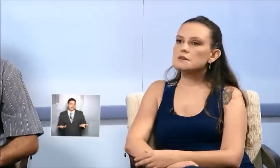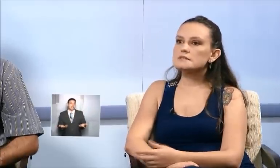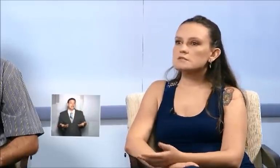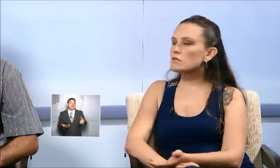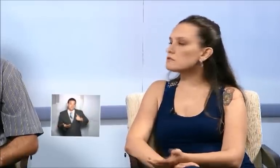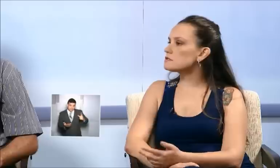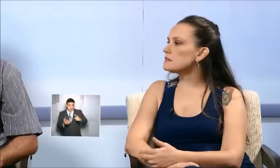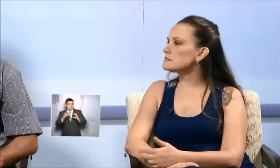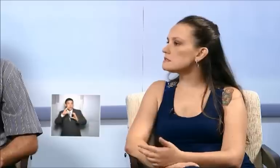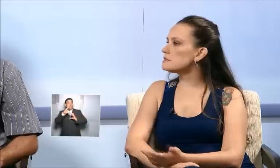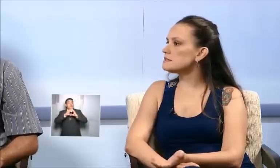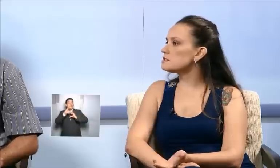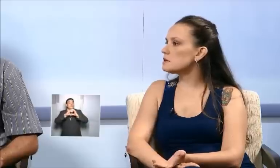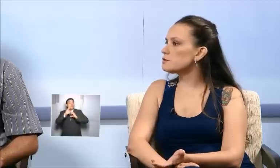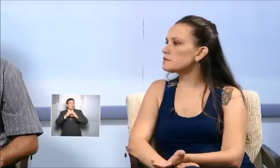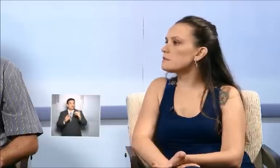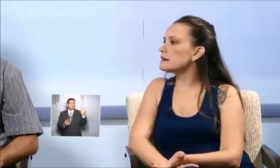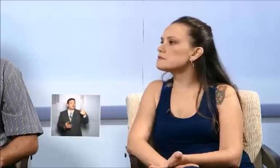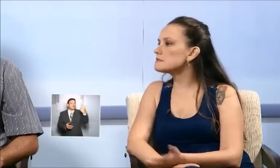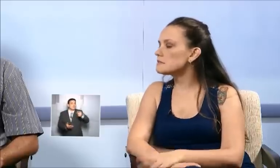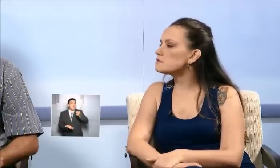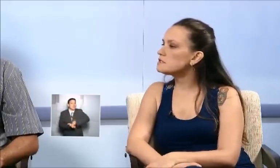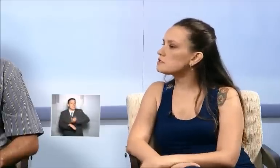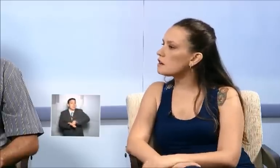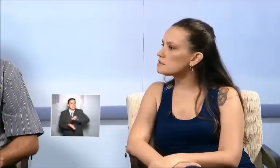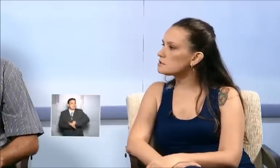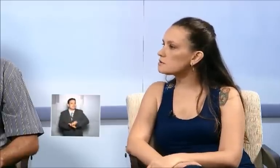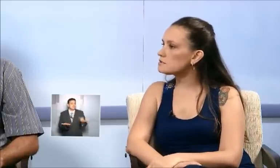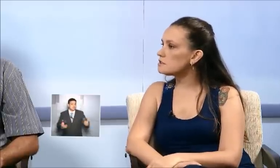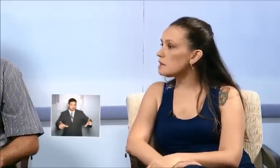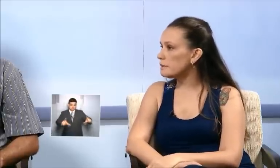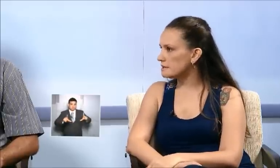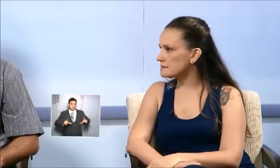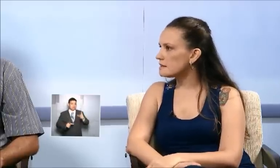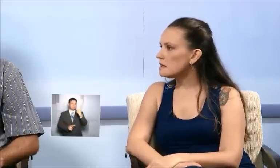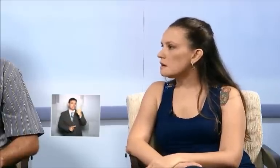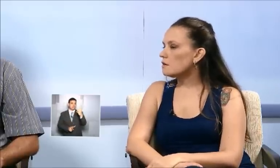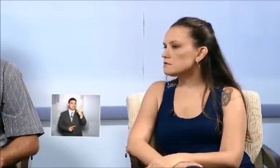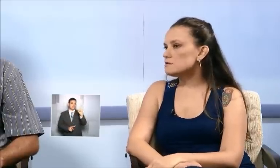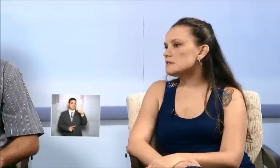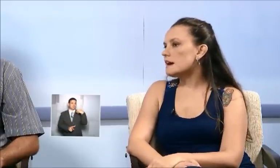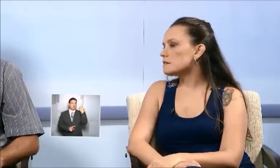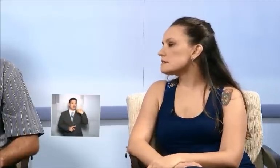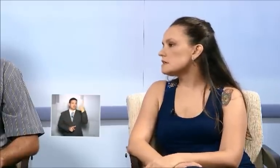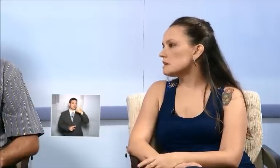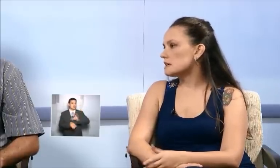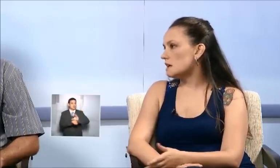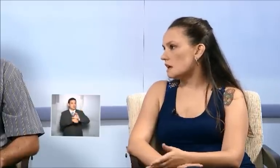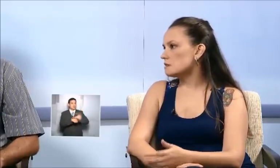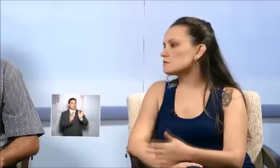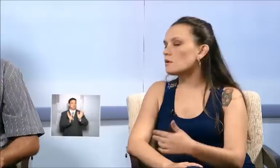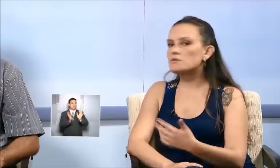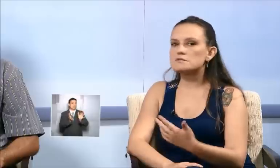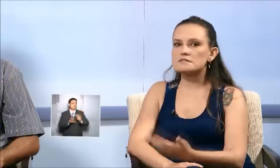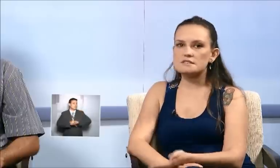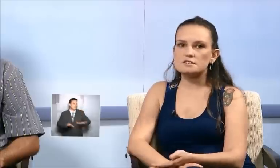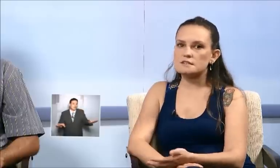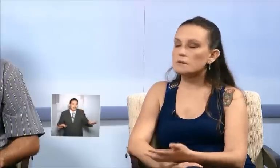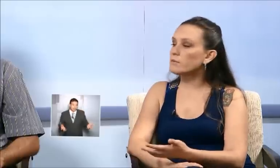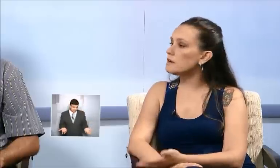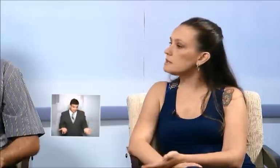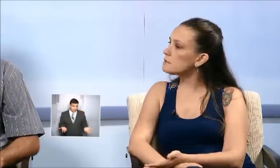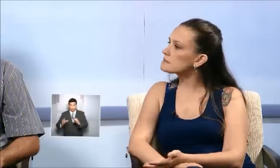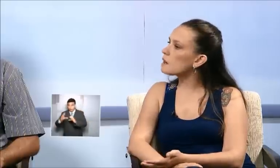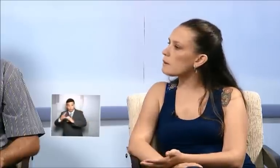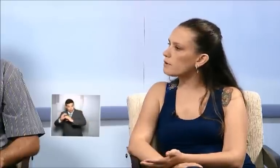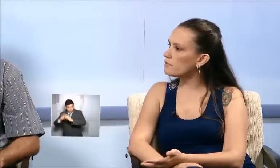Então esses concursos eles não exigem muito mais do que 120 horas de cursos de Libras. onde o ideal seria que os concursos exigissem